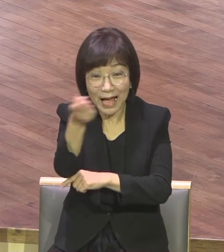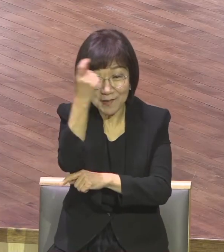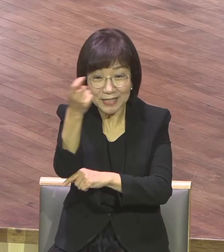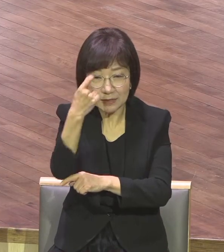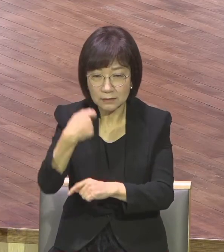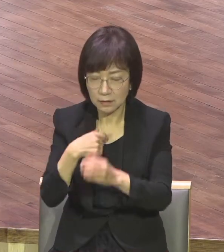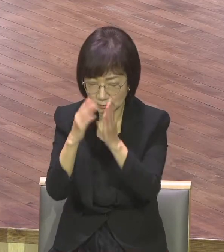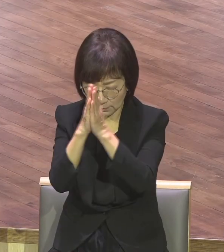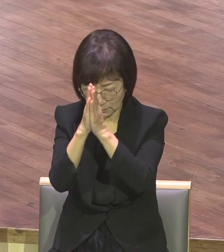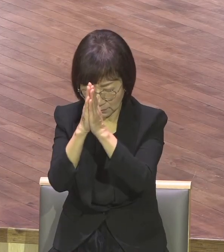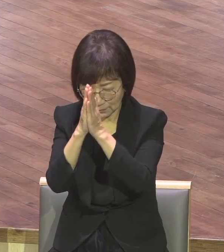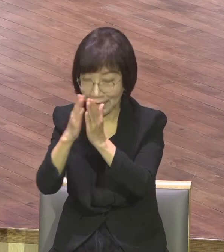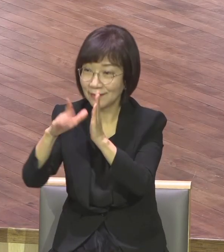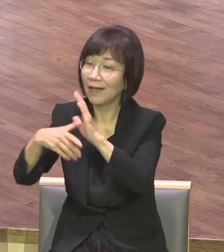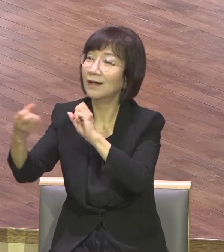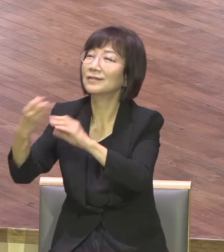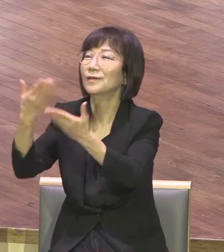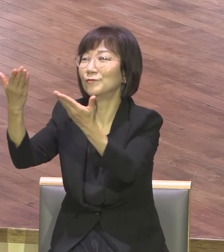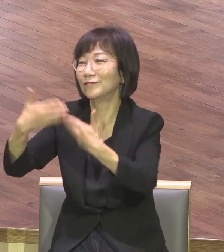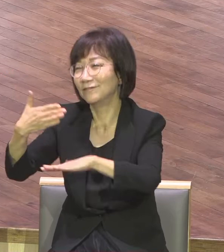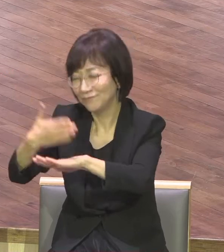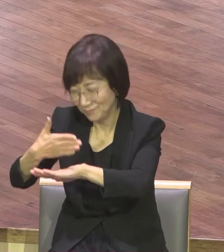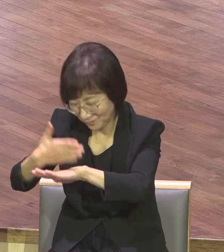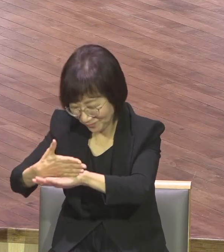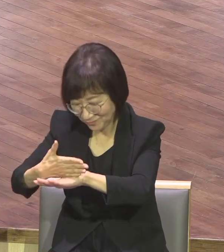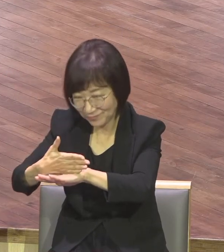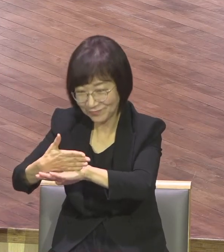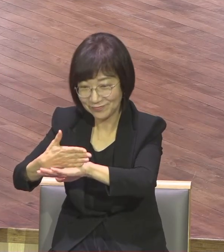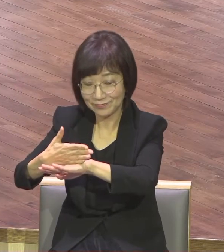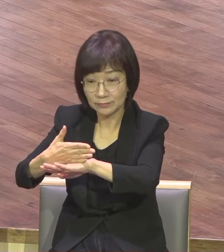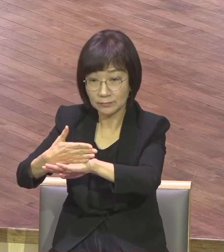때문에, 내 기도를 응답해 주었기 때문에 너무 감사하다.